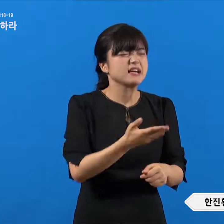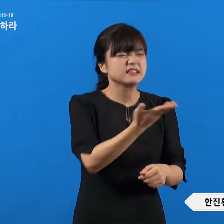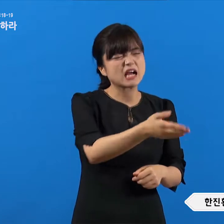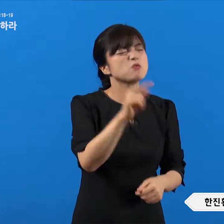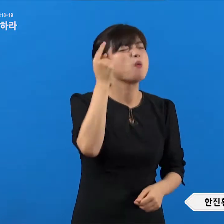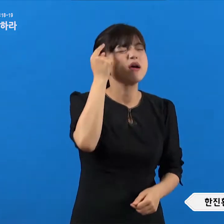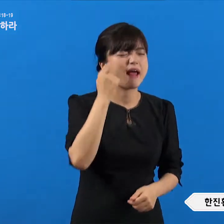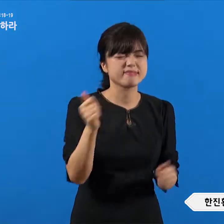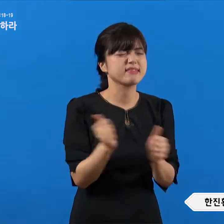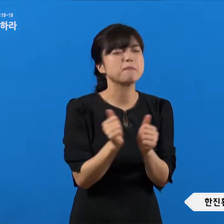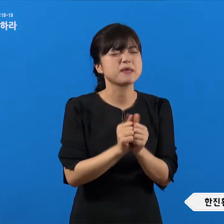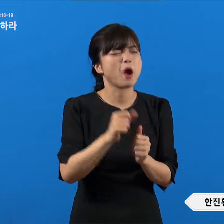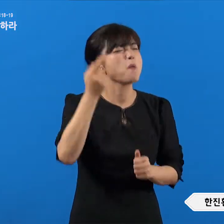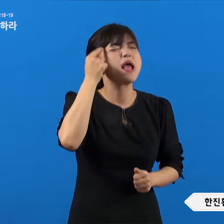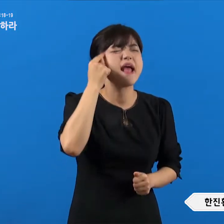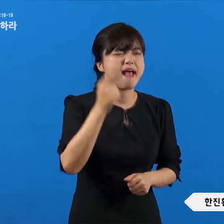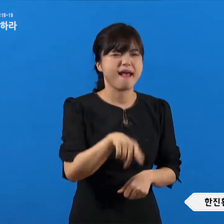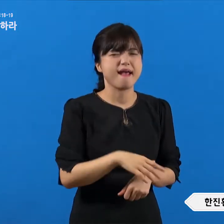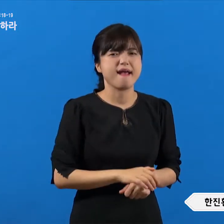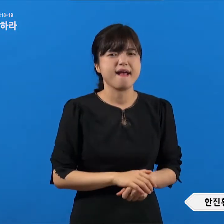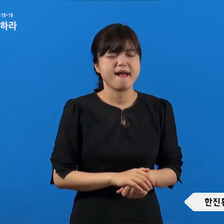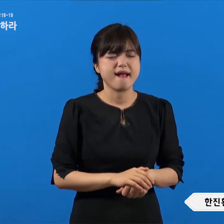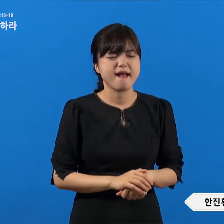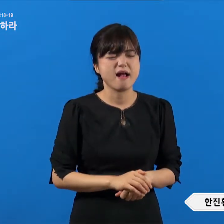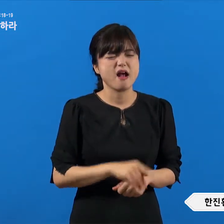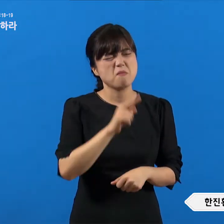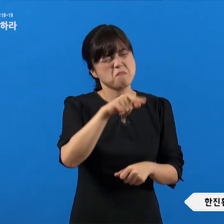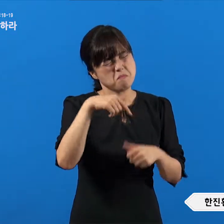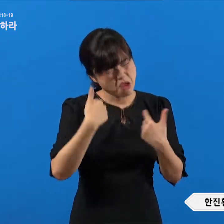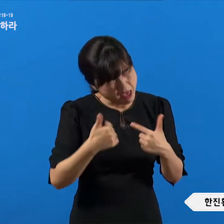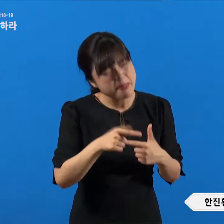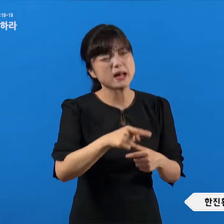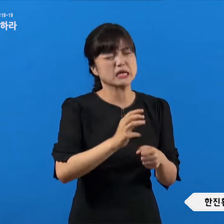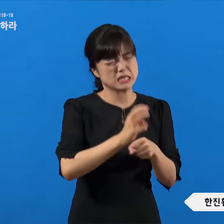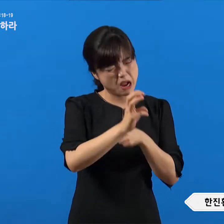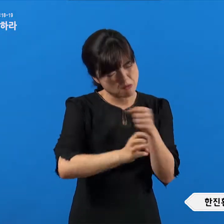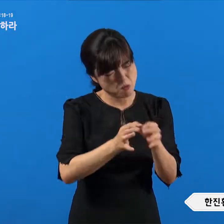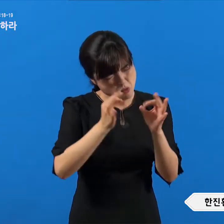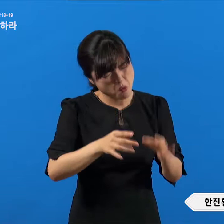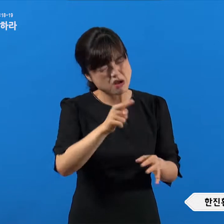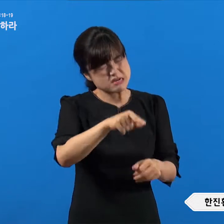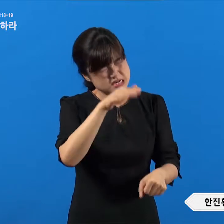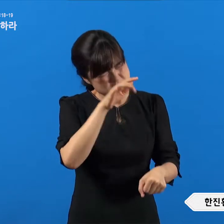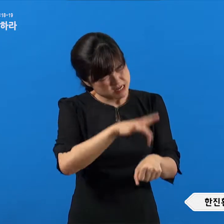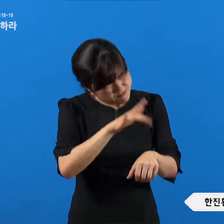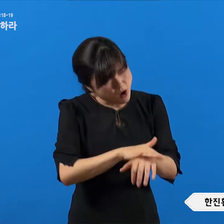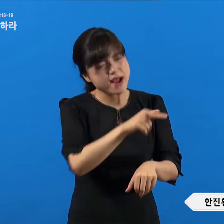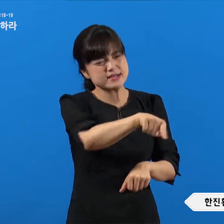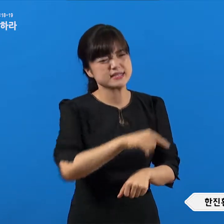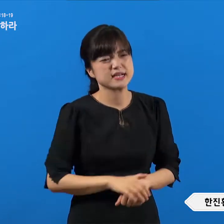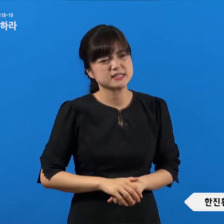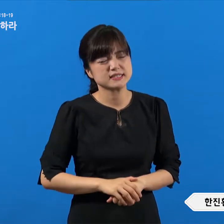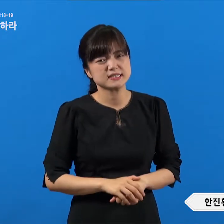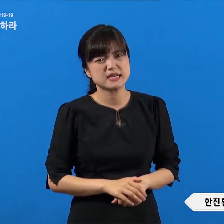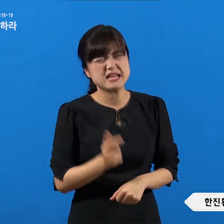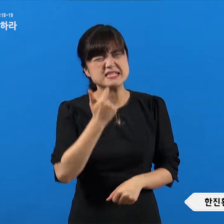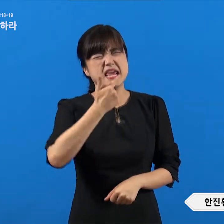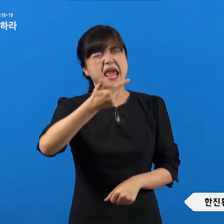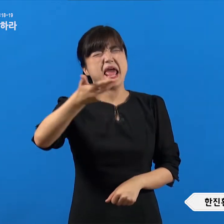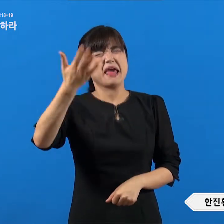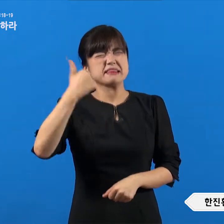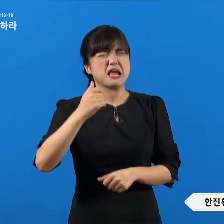그래? 남자가 되어가지고 당신은 늘 그래. 30년 동안이나 그랬어. 과거 일까지